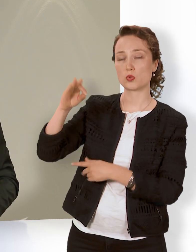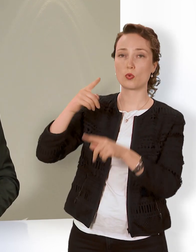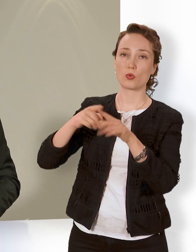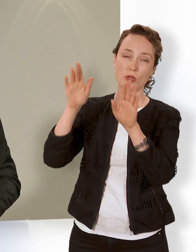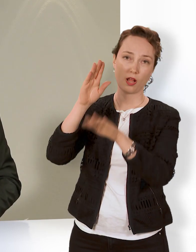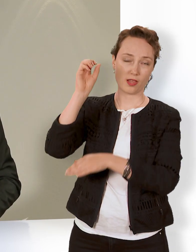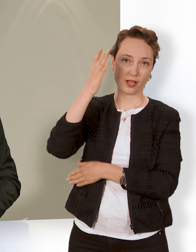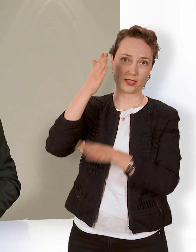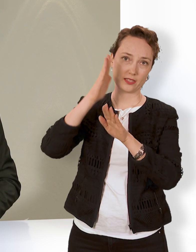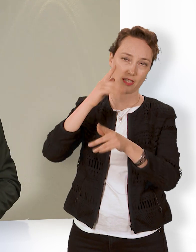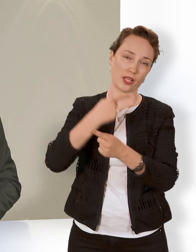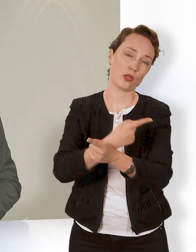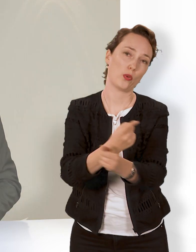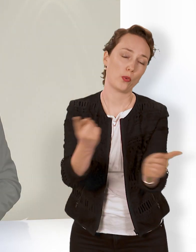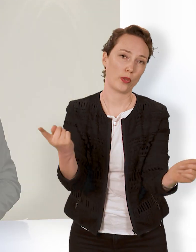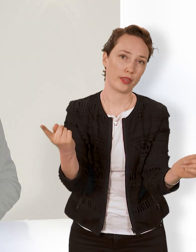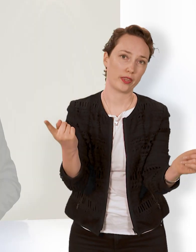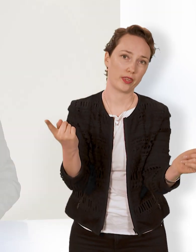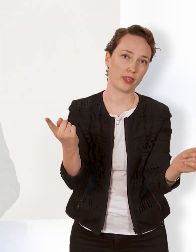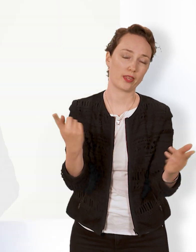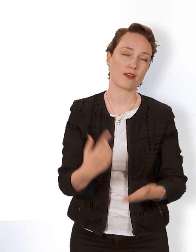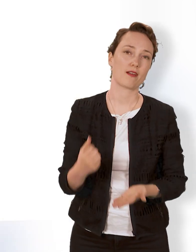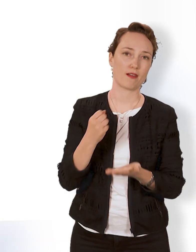Geist. Amen.